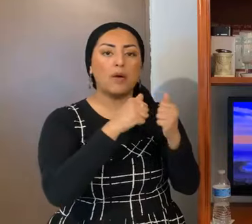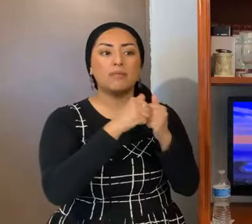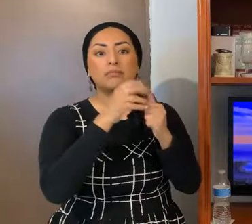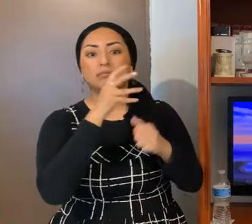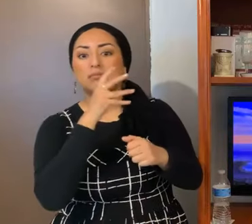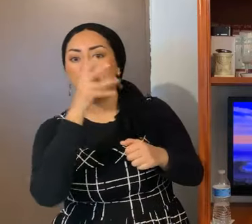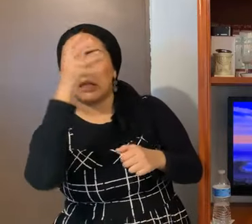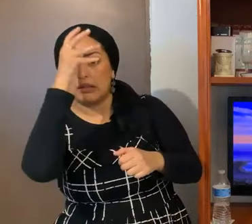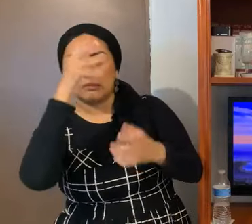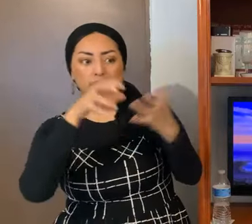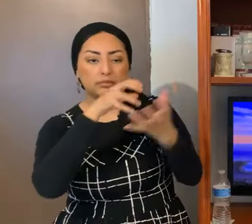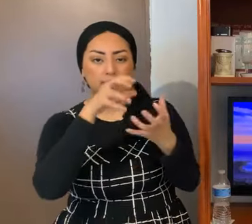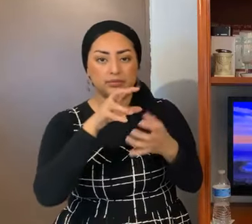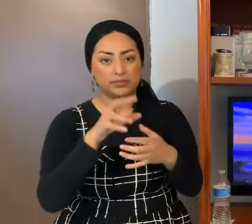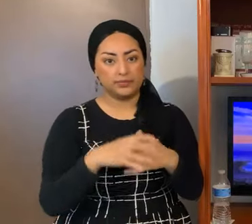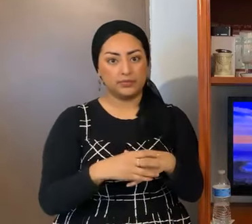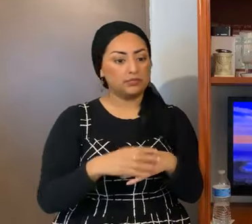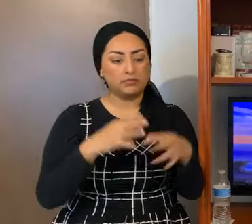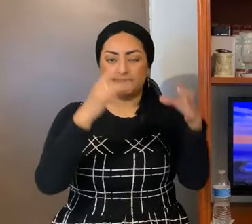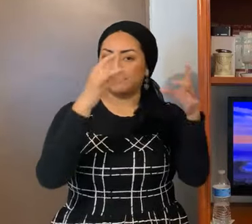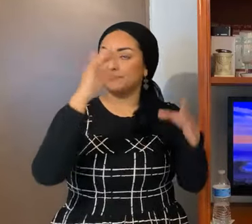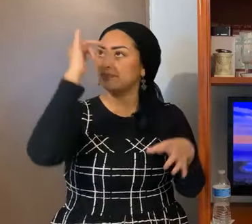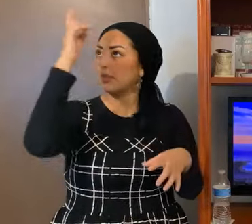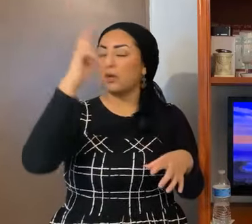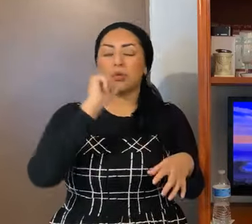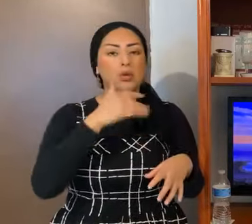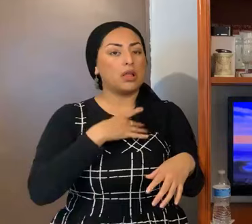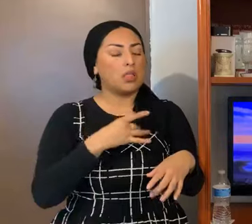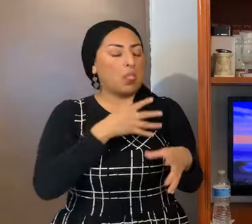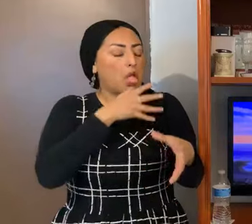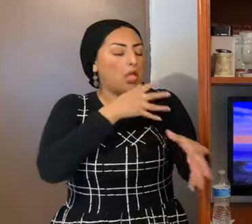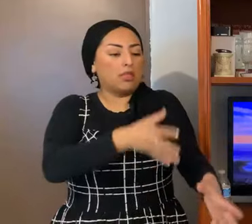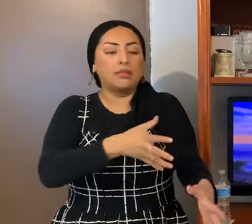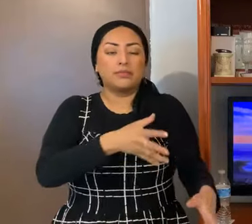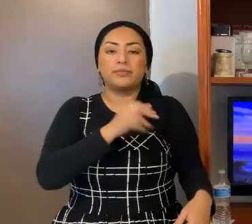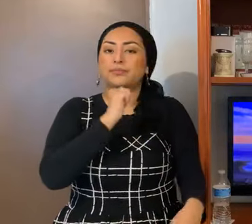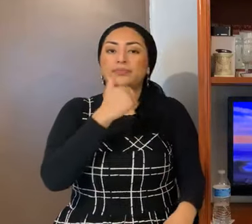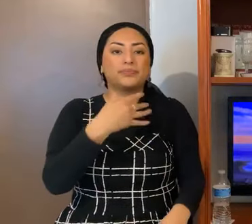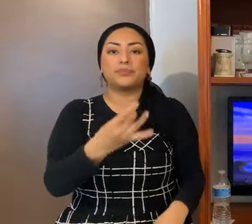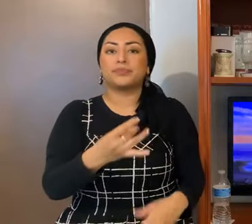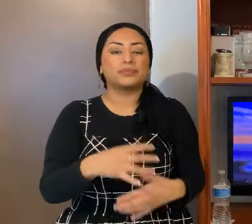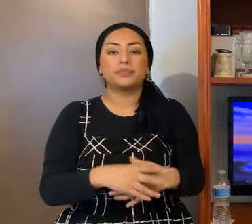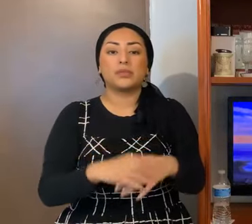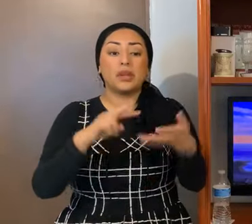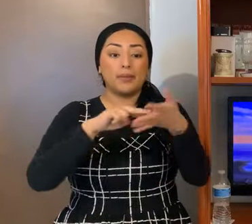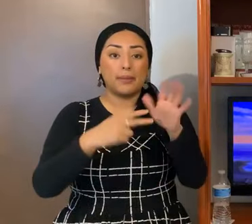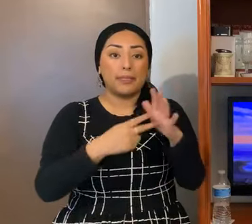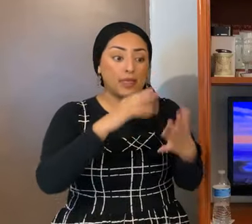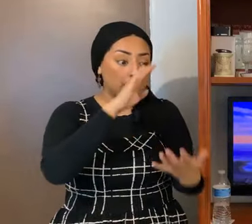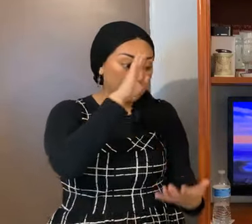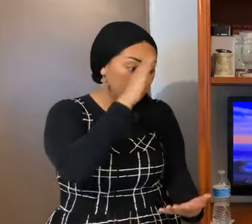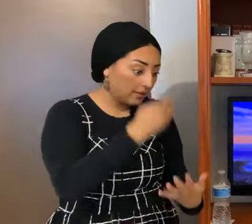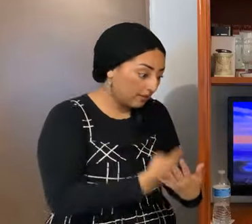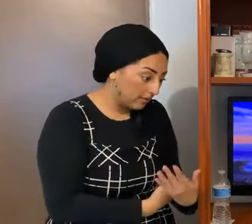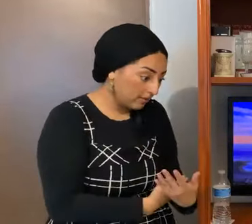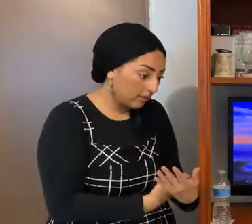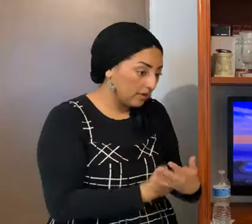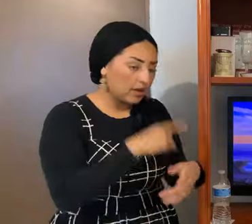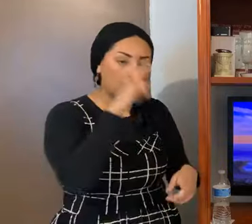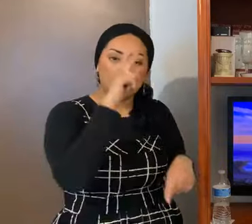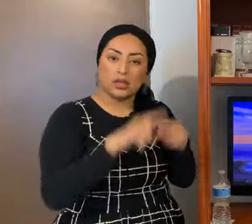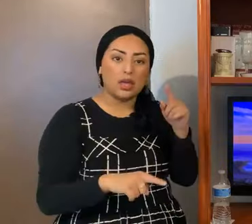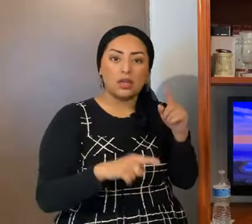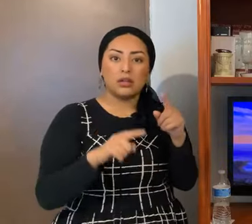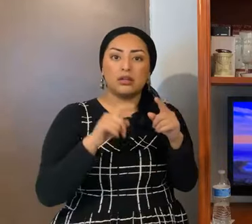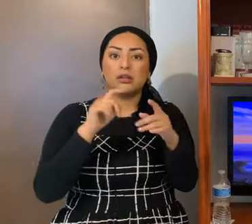relaciones sexuales. Aquí esto es una abominación, porque quiere decir que los hijos no deberían